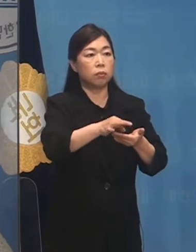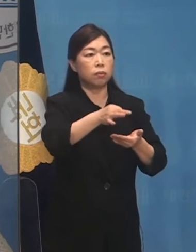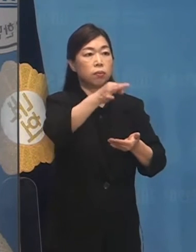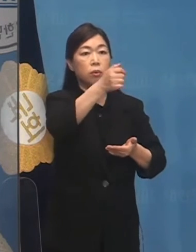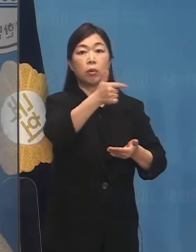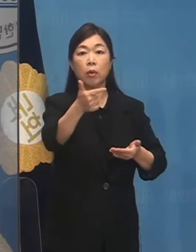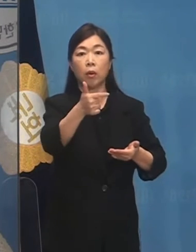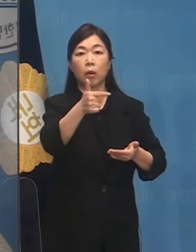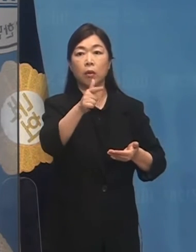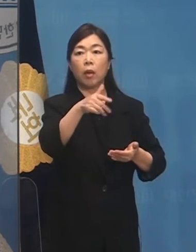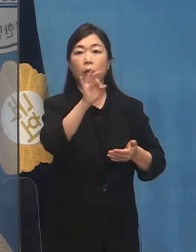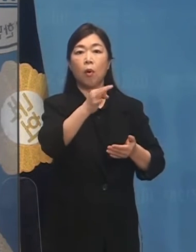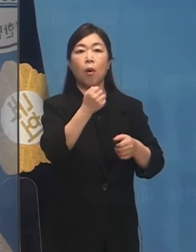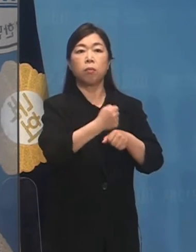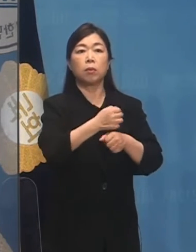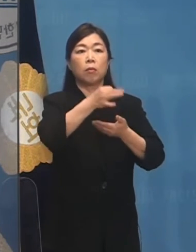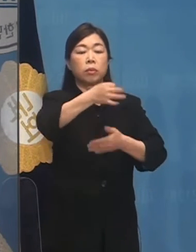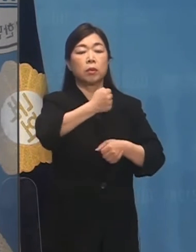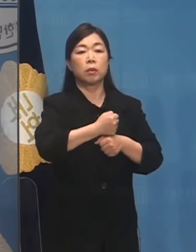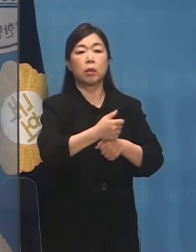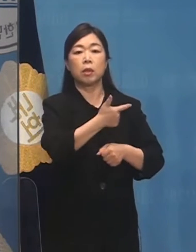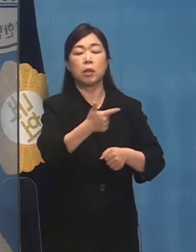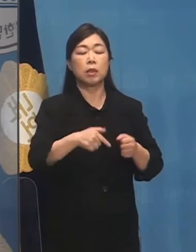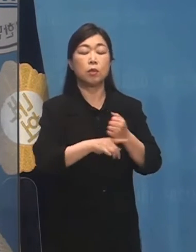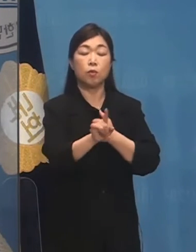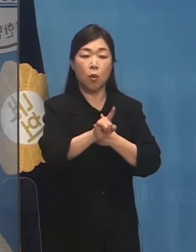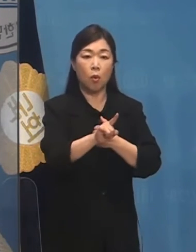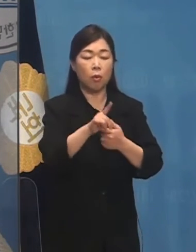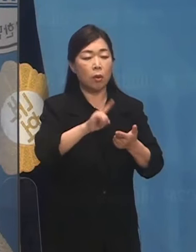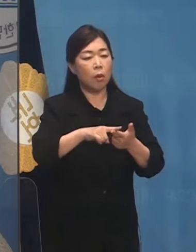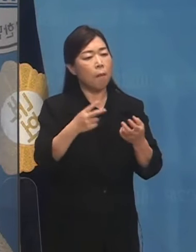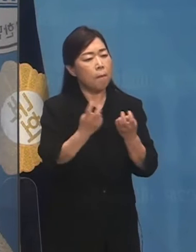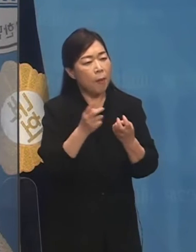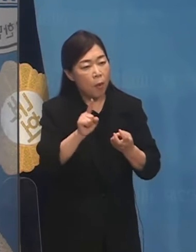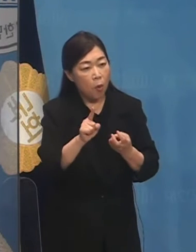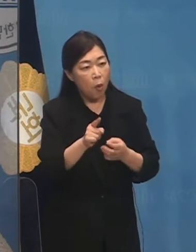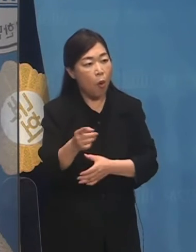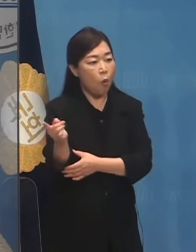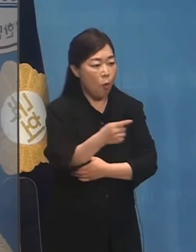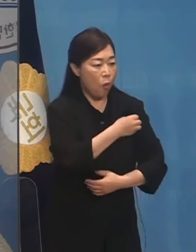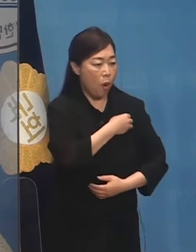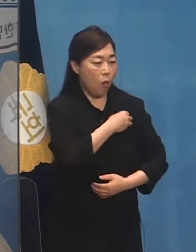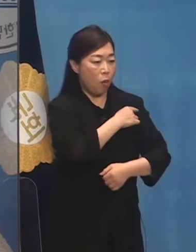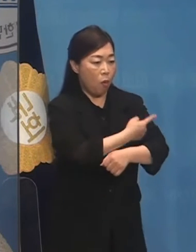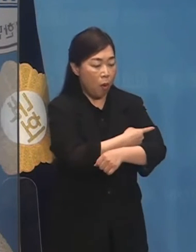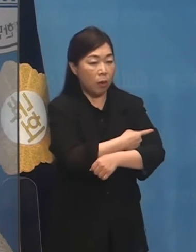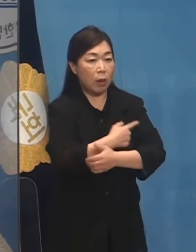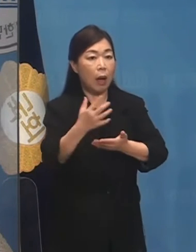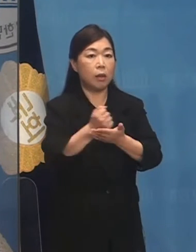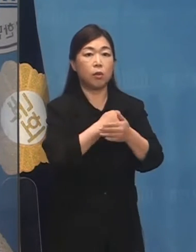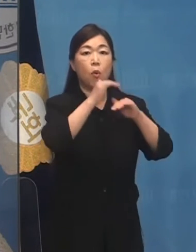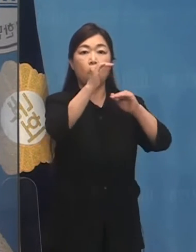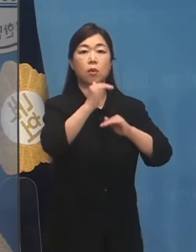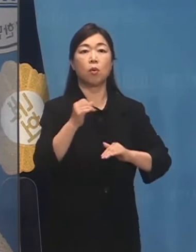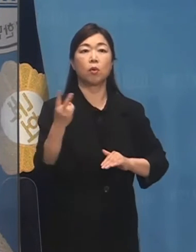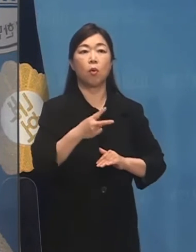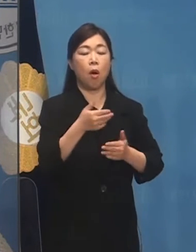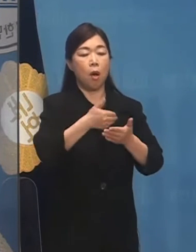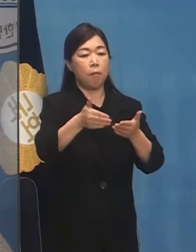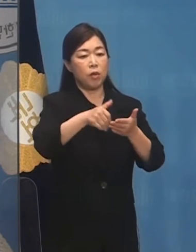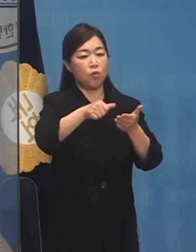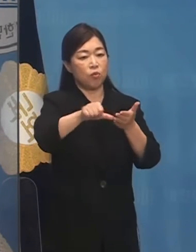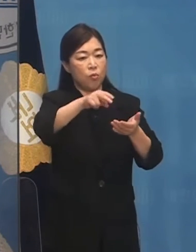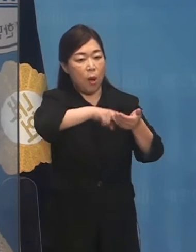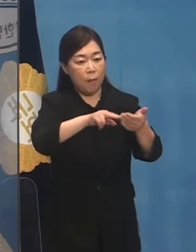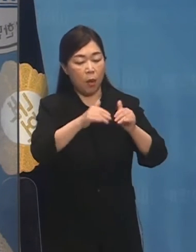이루어졌는지 좀 알아야 되지 않겠습니까? 여기에 대한 여러 가지 골프 회원권 취득 과정이라든가 미술품